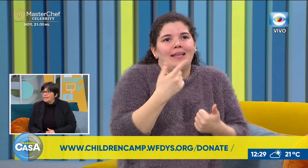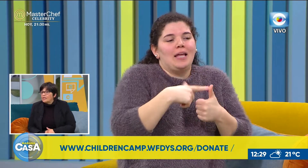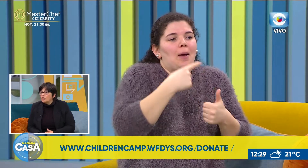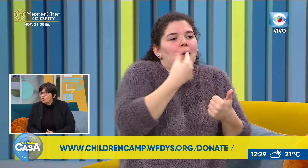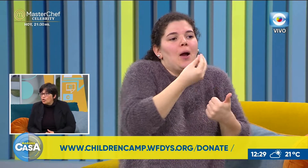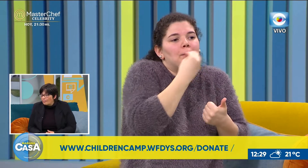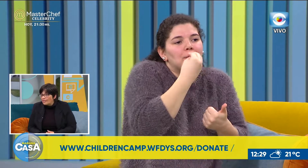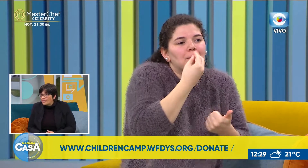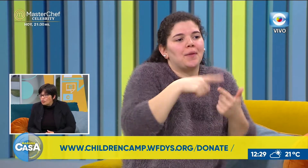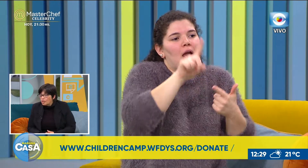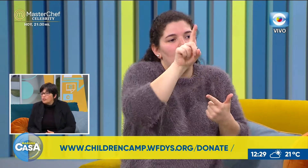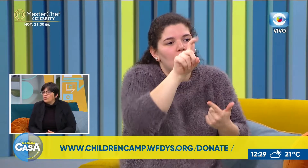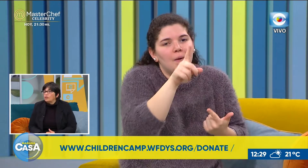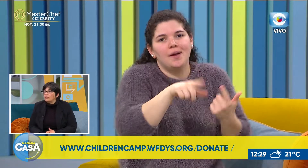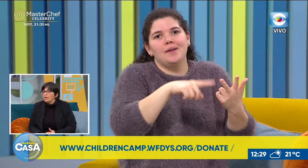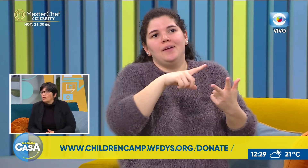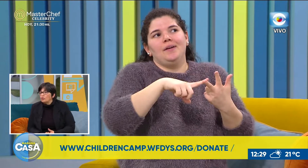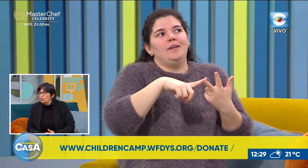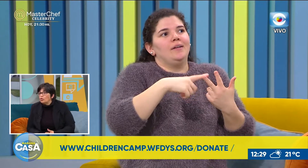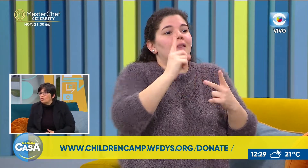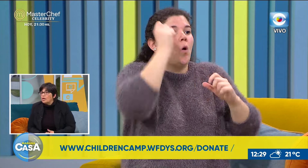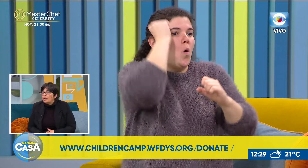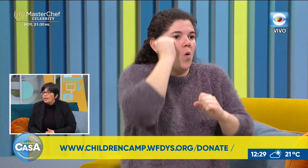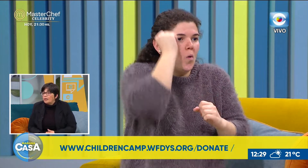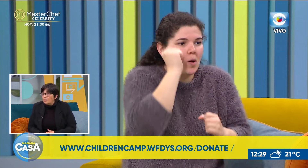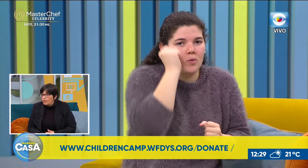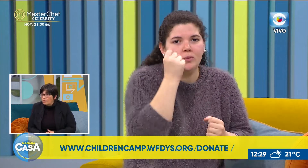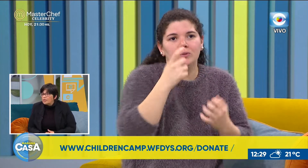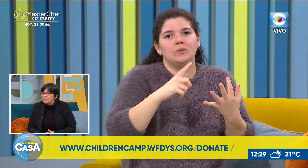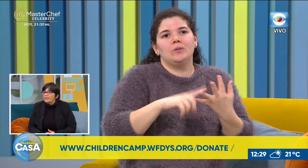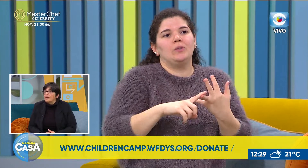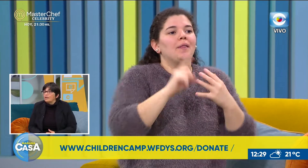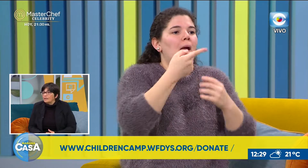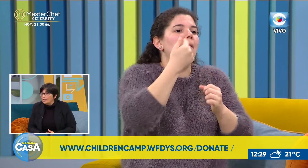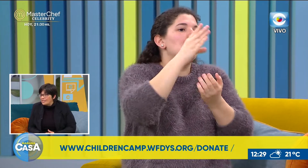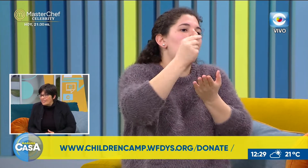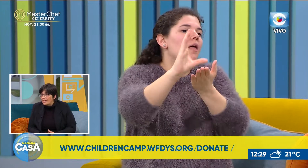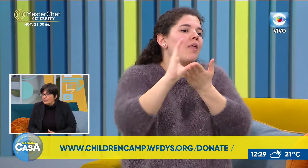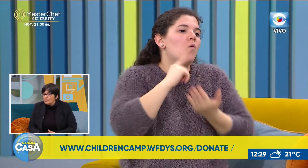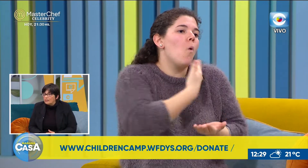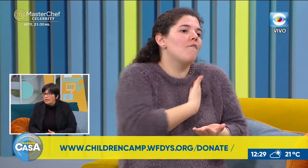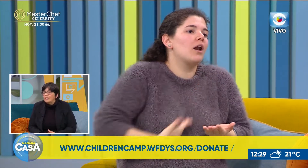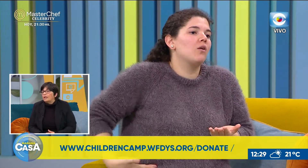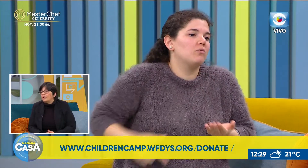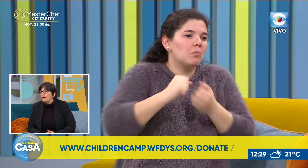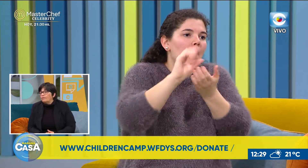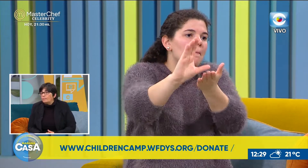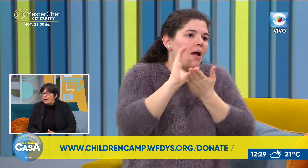Si ellos nos llaman a la asociación, nosotros podemos decirles lo que estamos necesitando